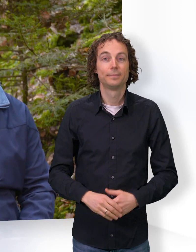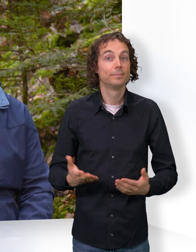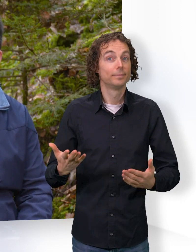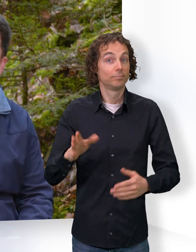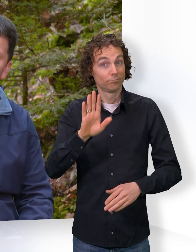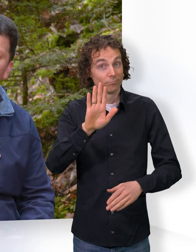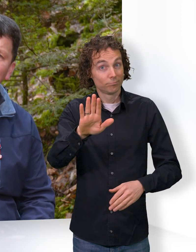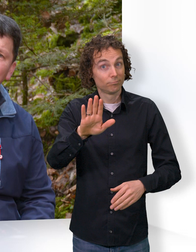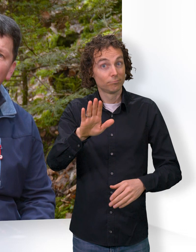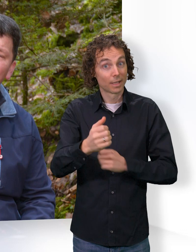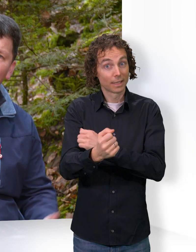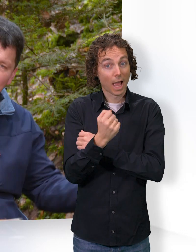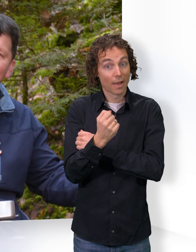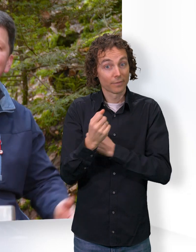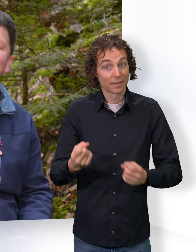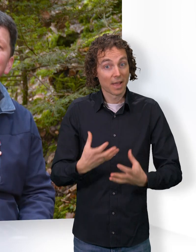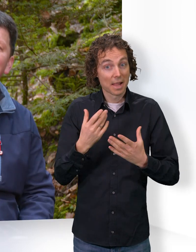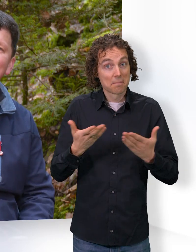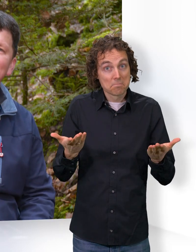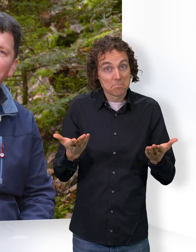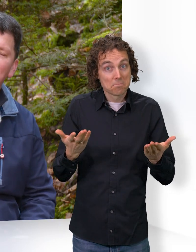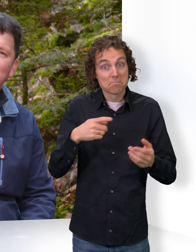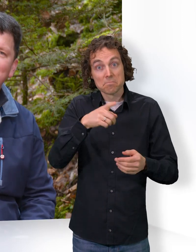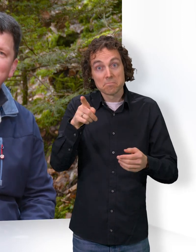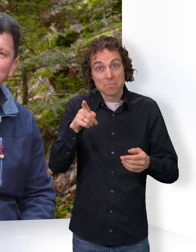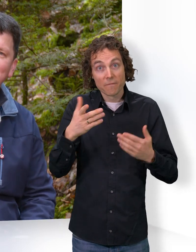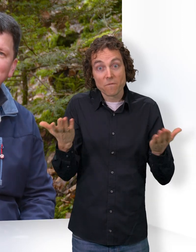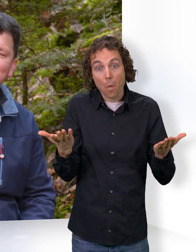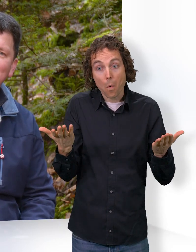Was ist Ihre Kraftquelle? Wo tanken Sie so richtig auf?